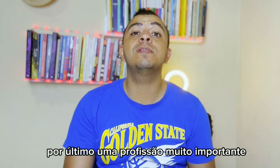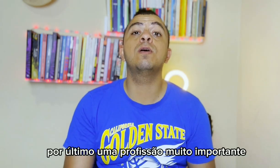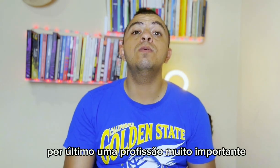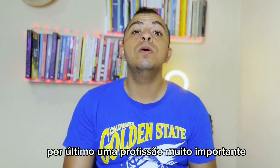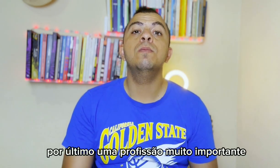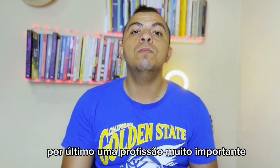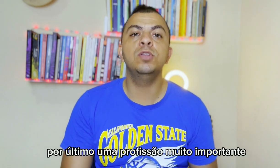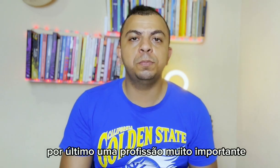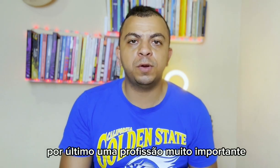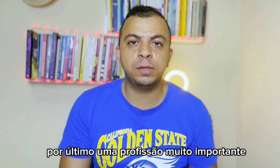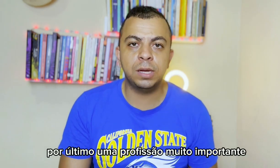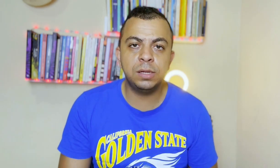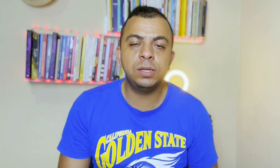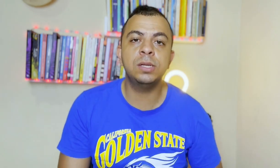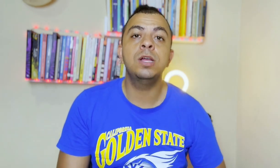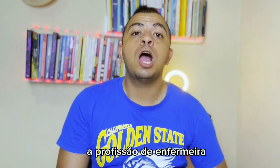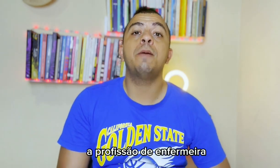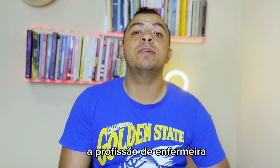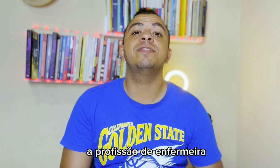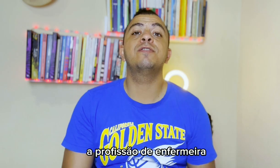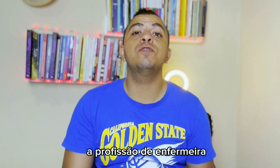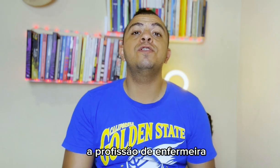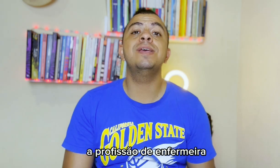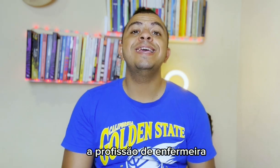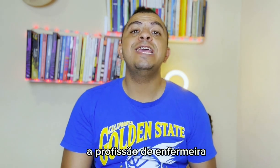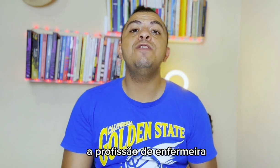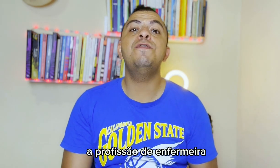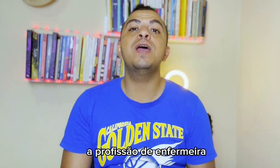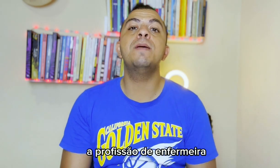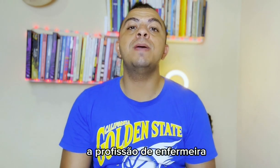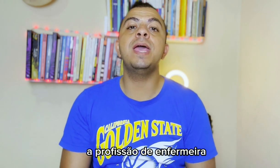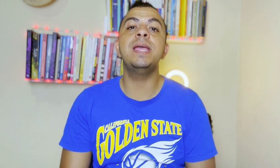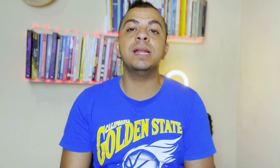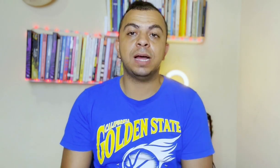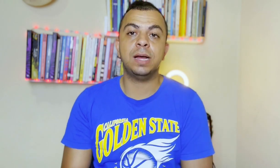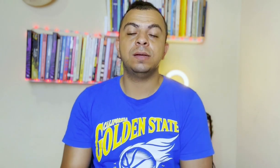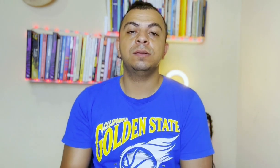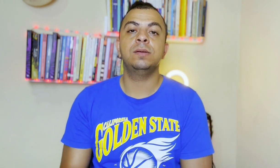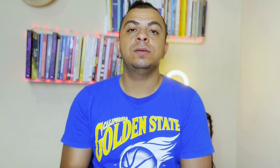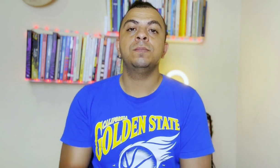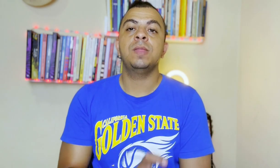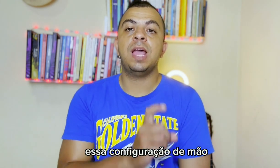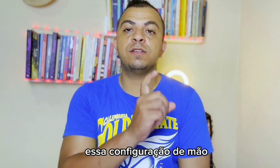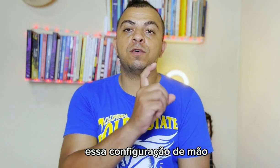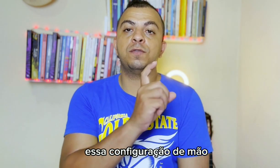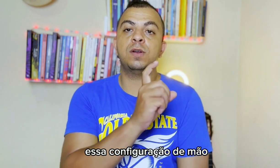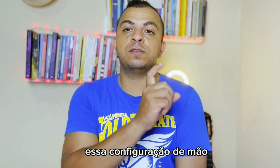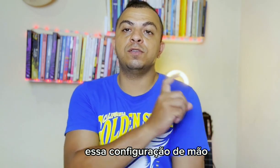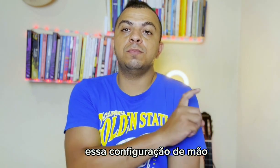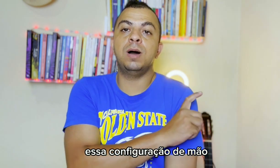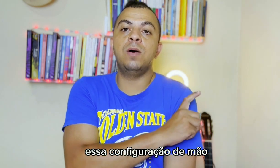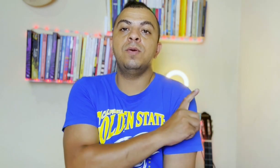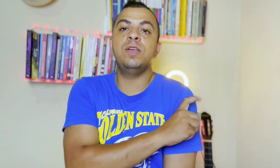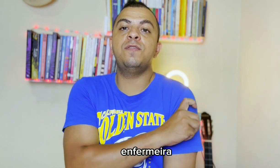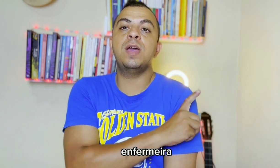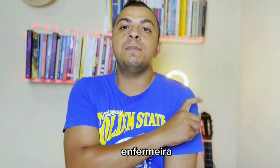profissão muito importante, a profissão de enfermeira. Essa configuração de mão,